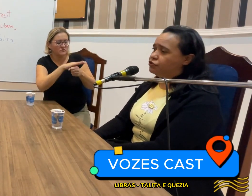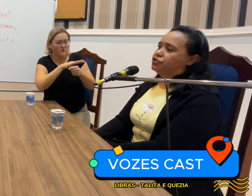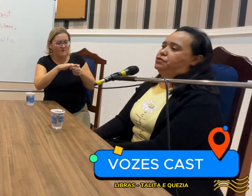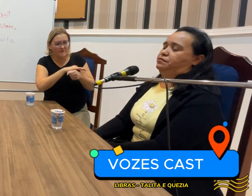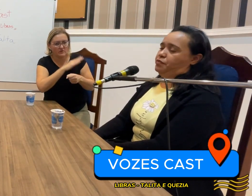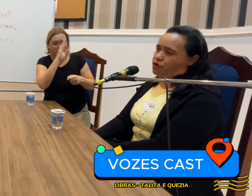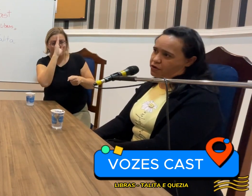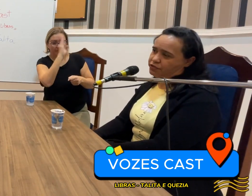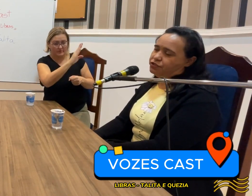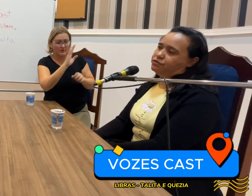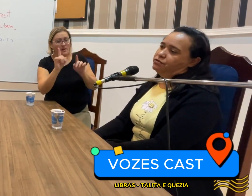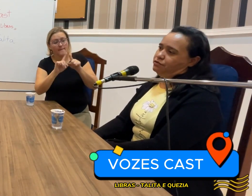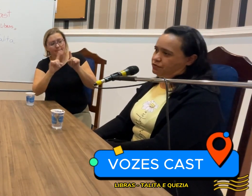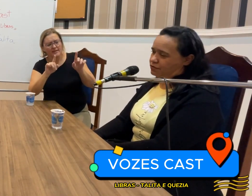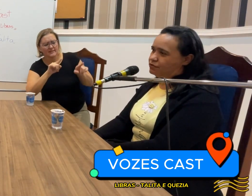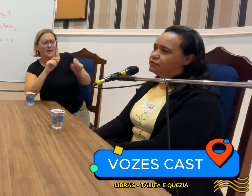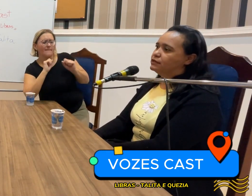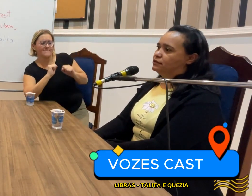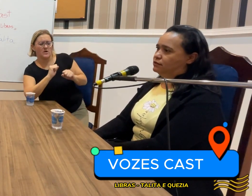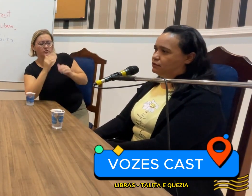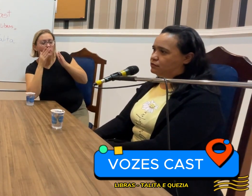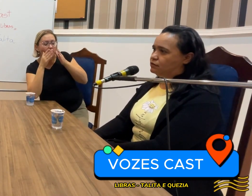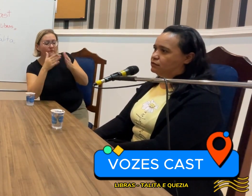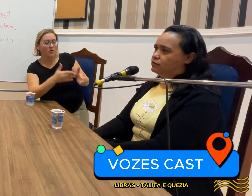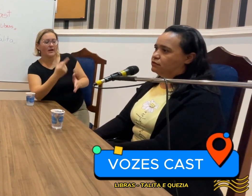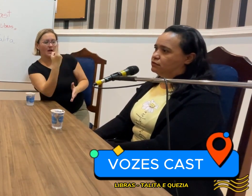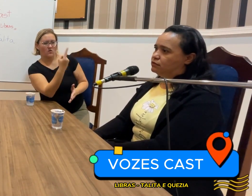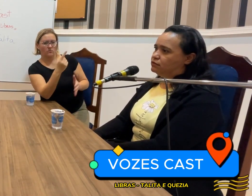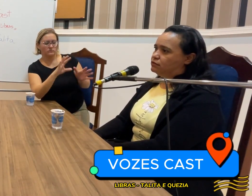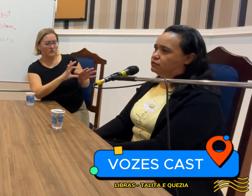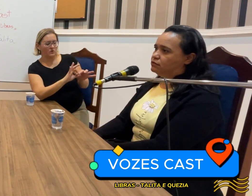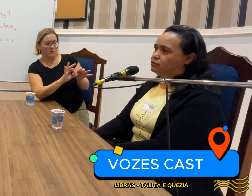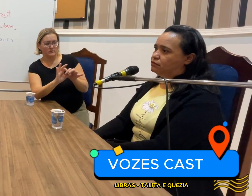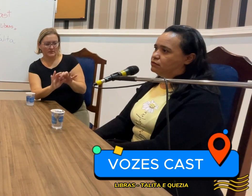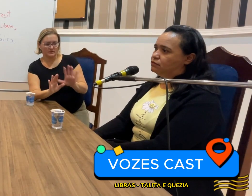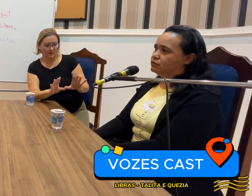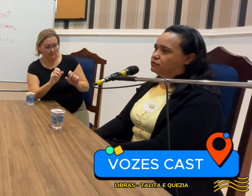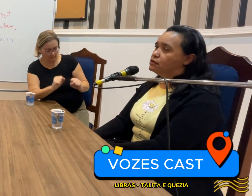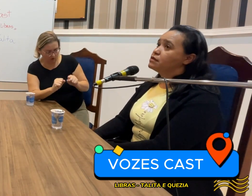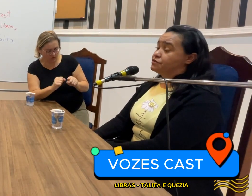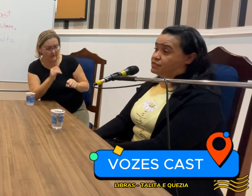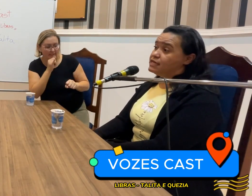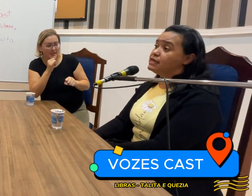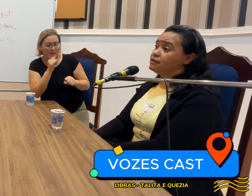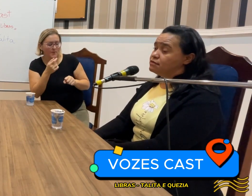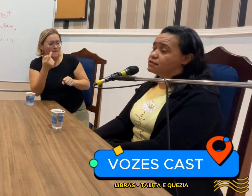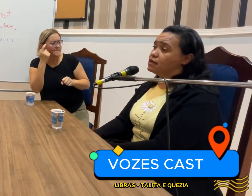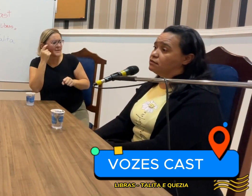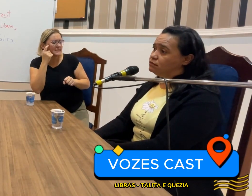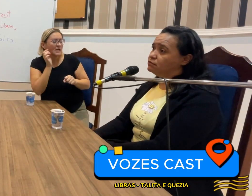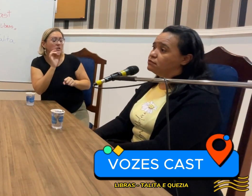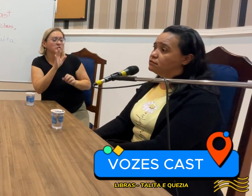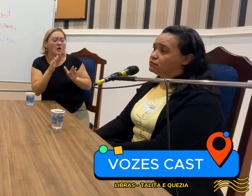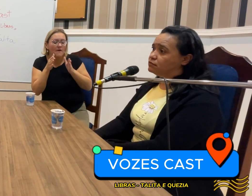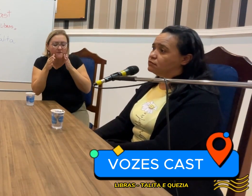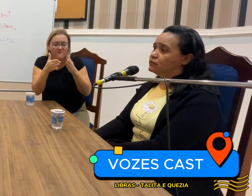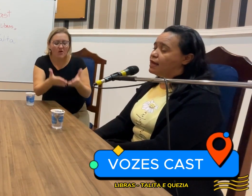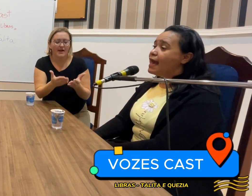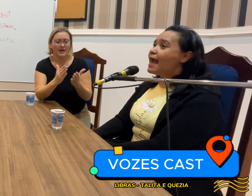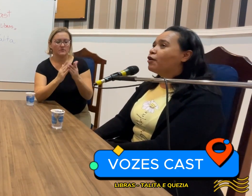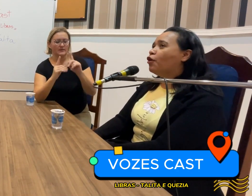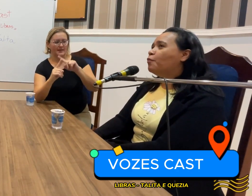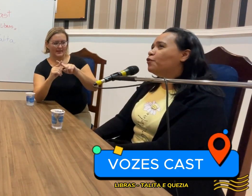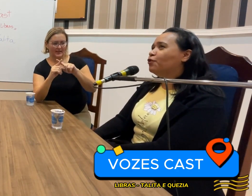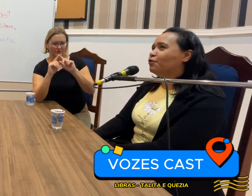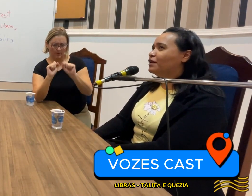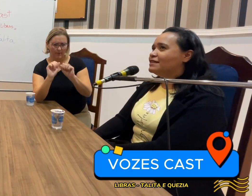questão do dia a dia e na questão também da interpretação dentro da igreja. Sim, sim. E da questão...